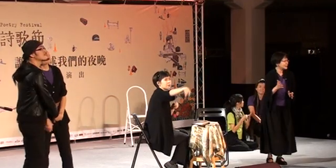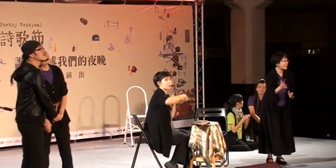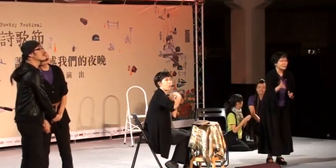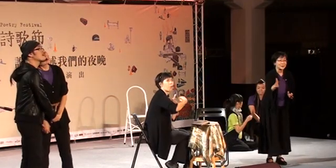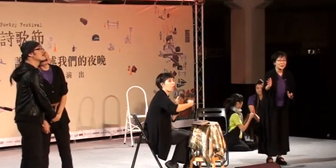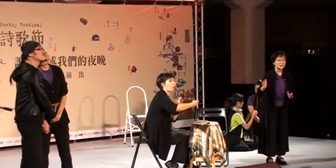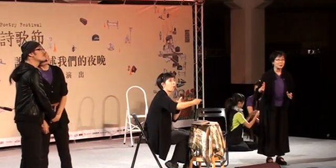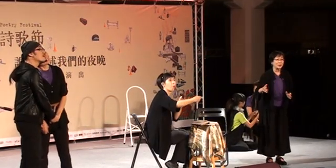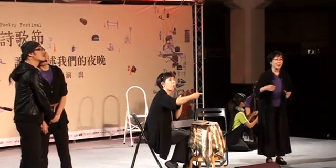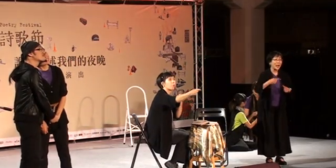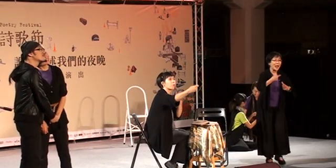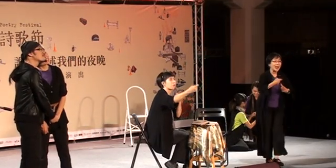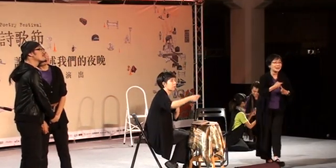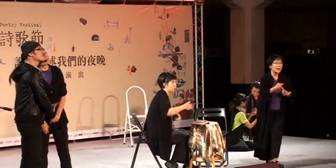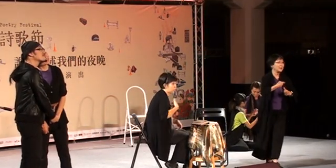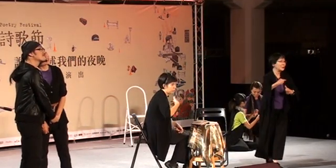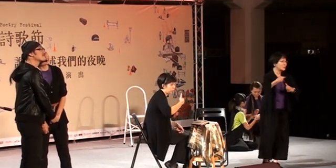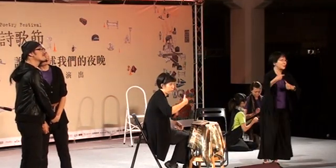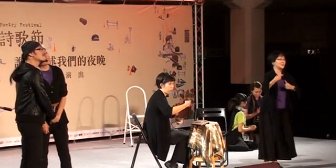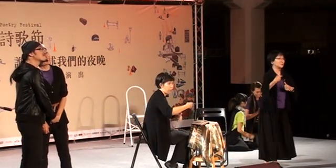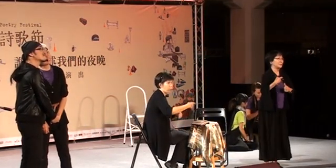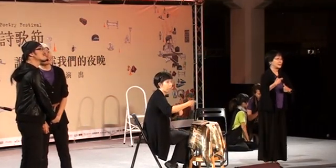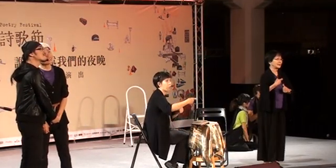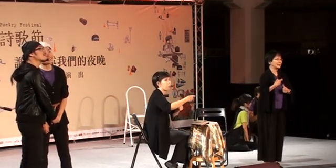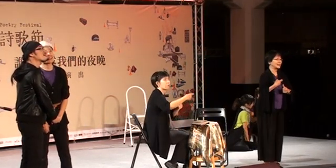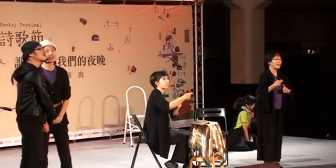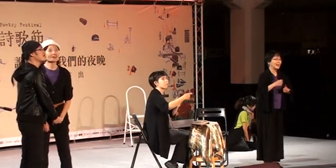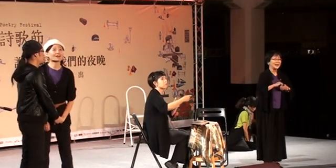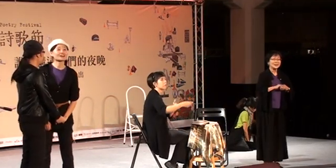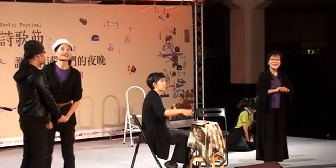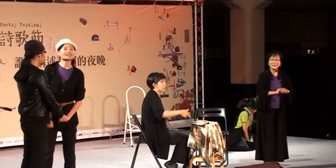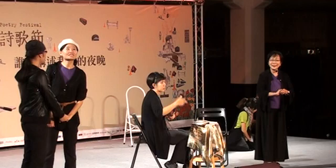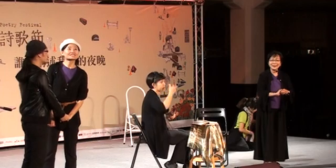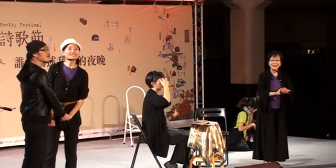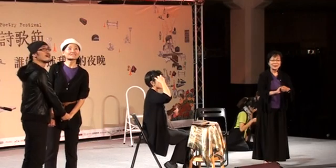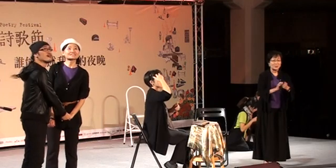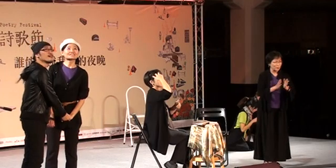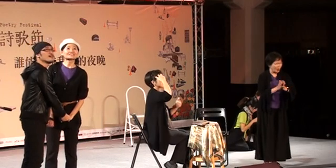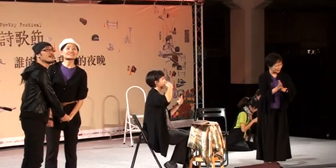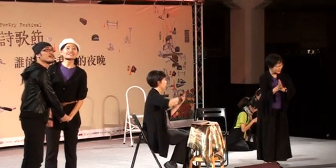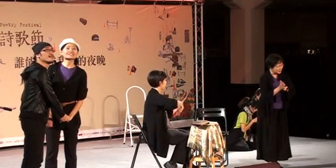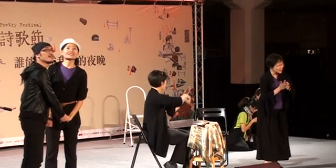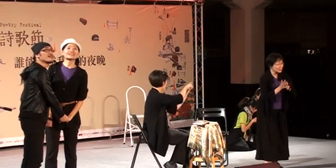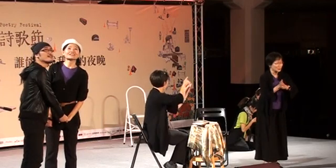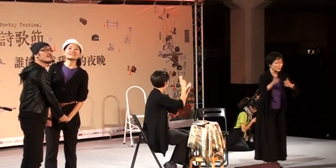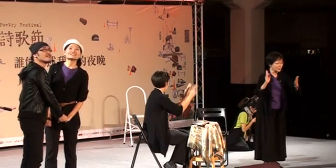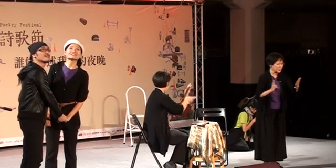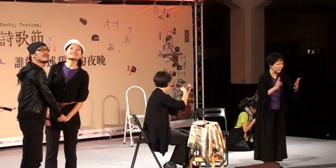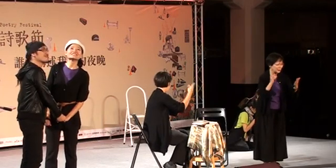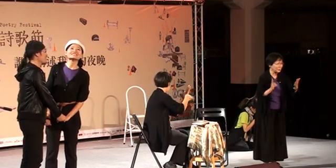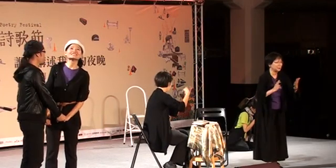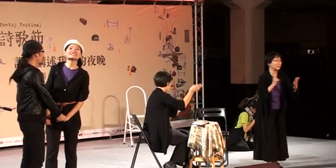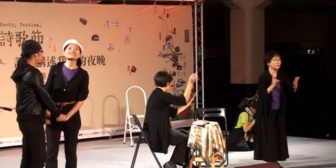到底是什么还在诱惑着我们，执意往诗中寻去。